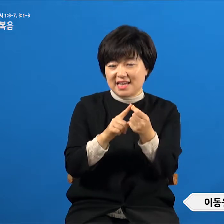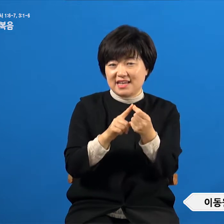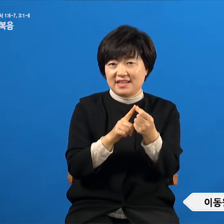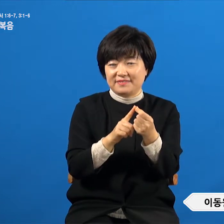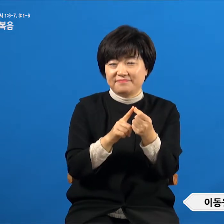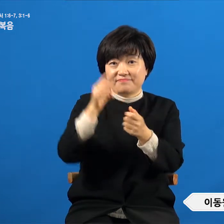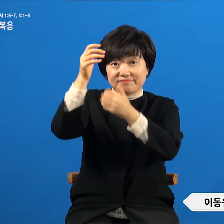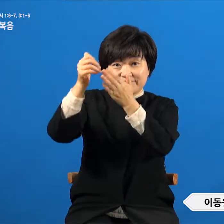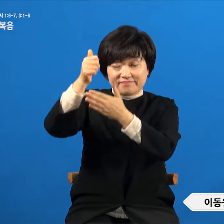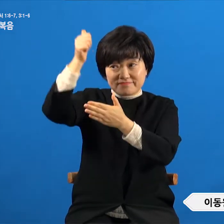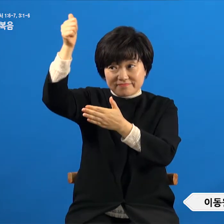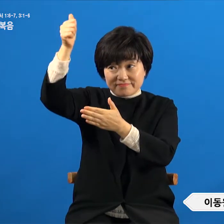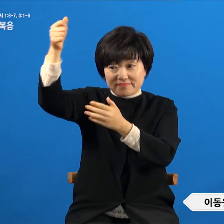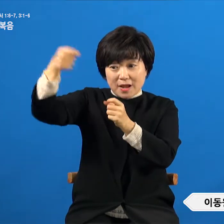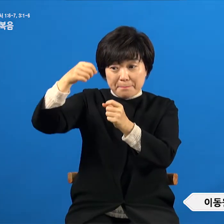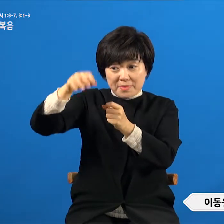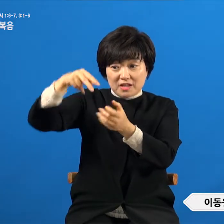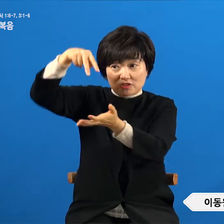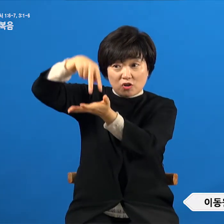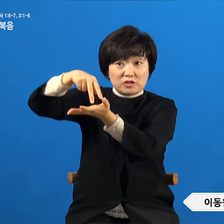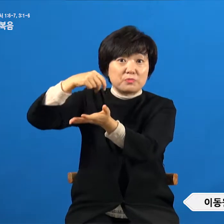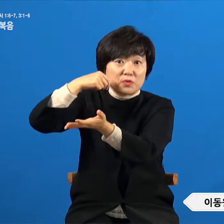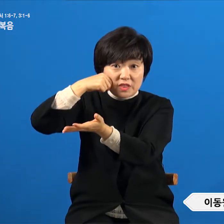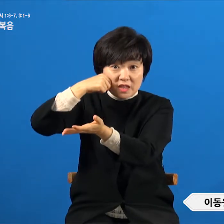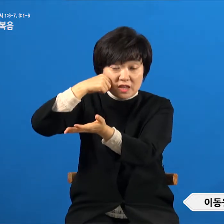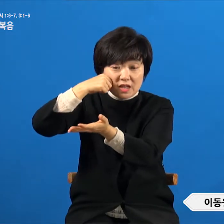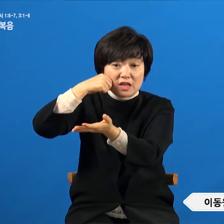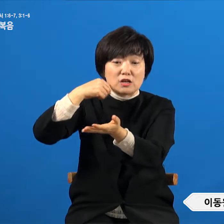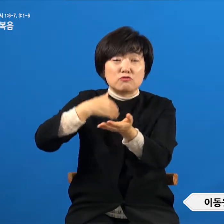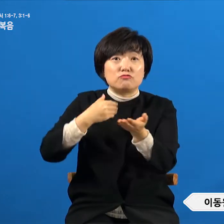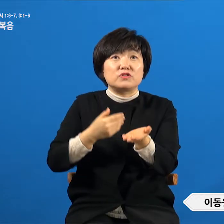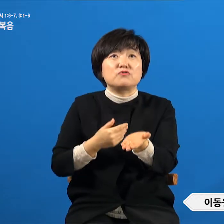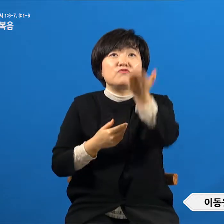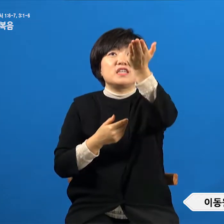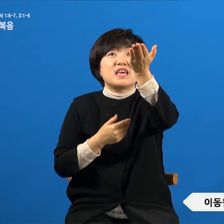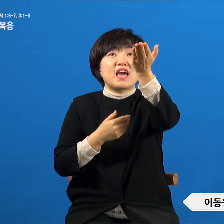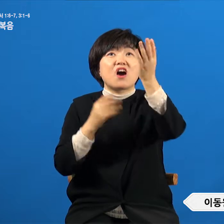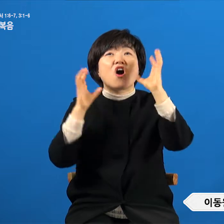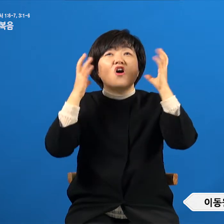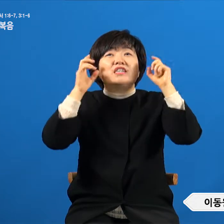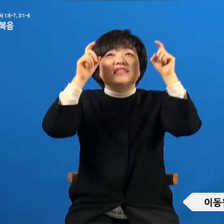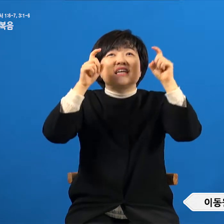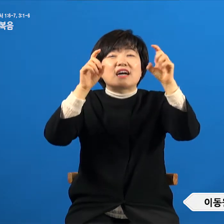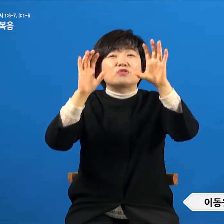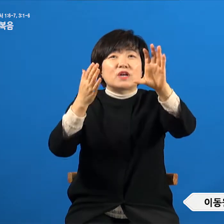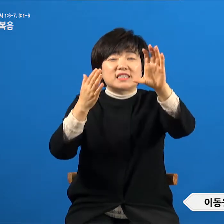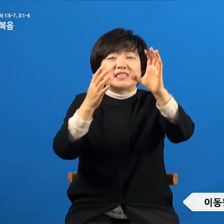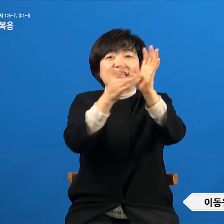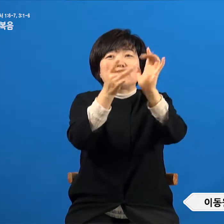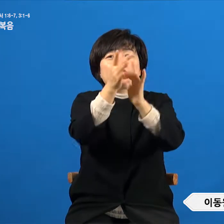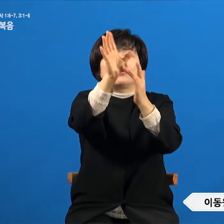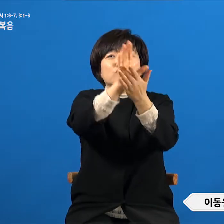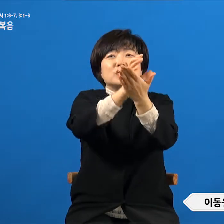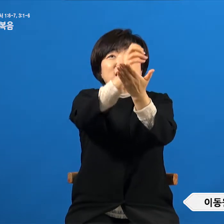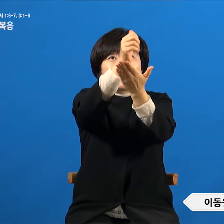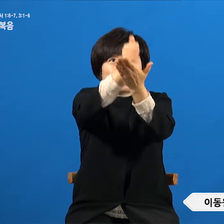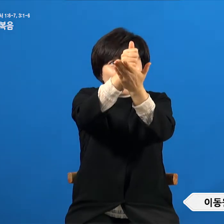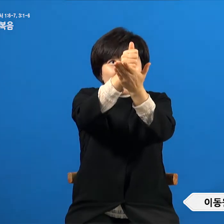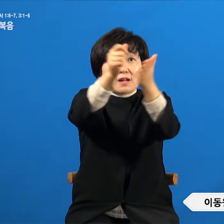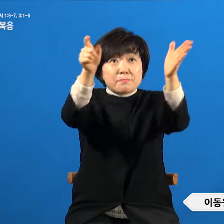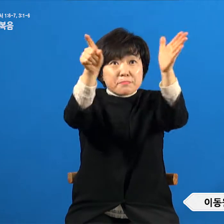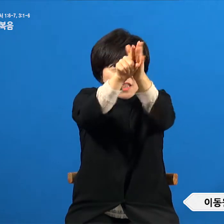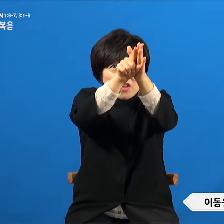것 같다고. 우리는 하나님 앞에 설 수 없지만 우리의 속죄양, 어린 양 되시는 예수 그리스도, 내가 그 예수